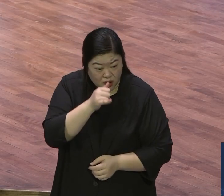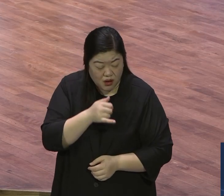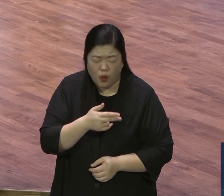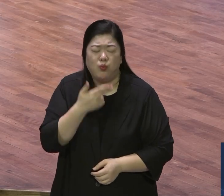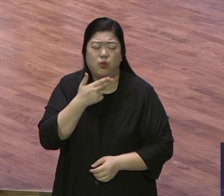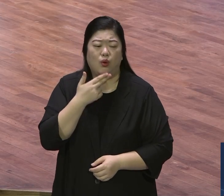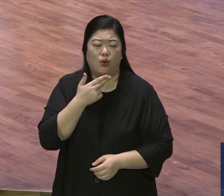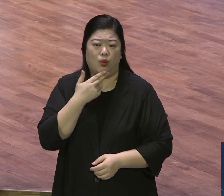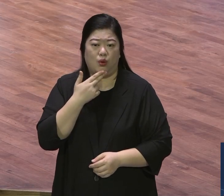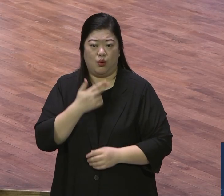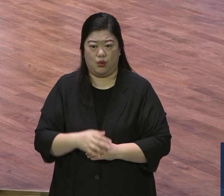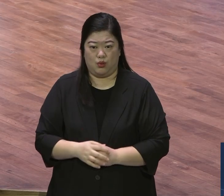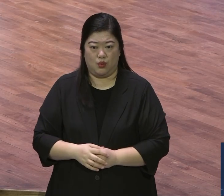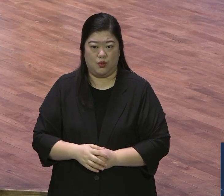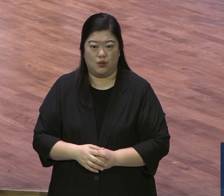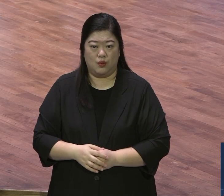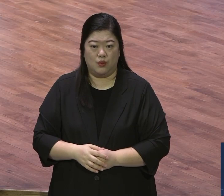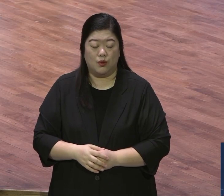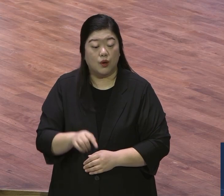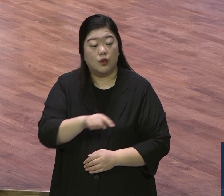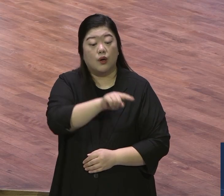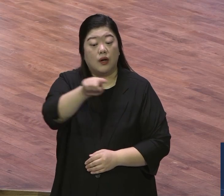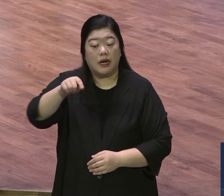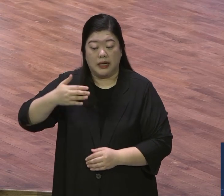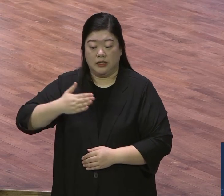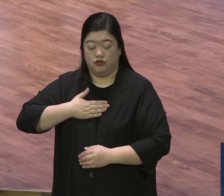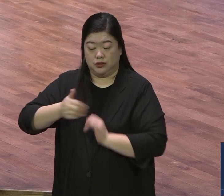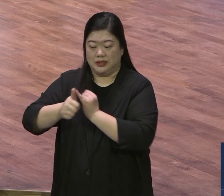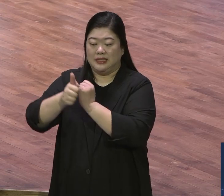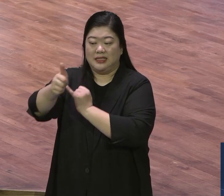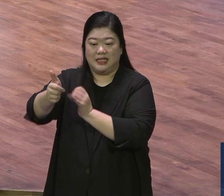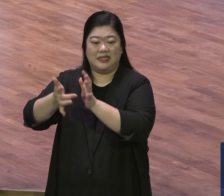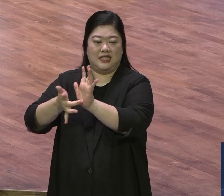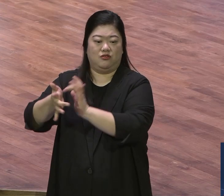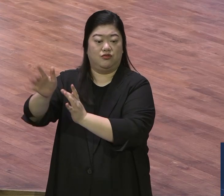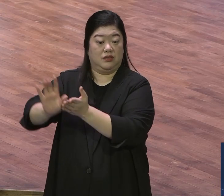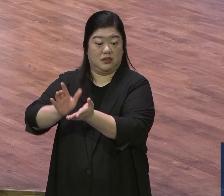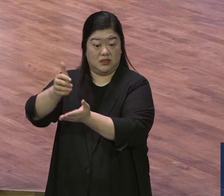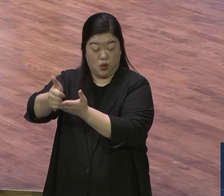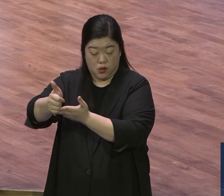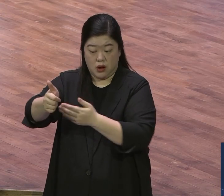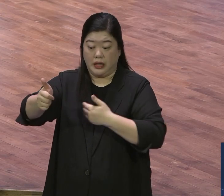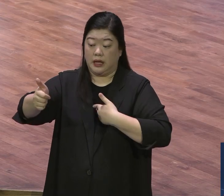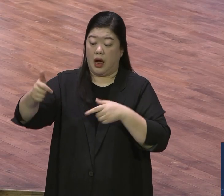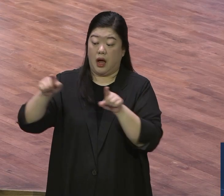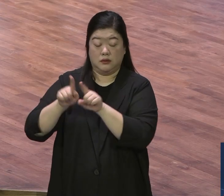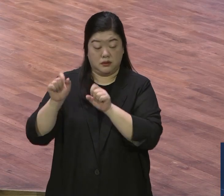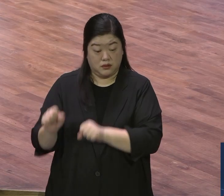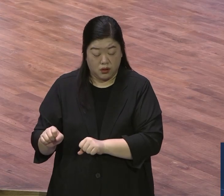마찬가지로 우리의 신랑 대신 예수님과 함께 있는데 금식할 필요 없다.